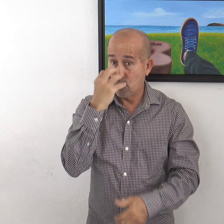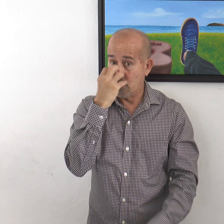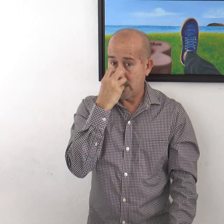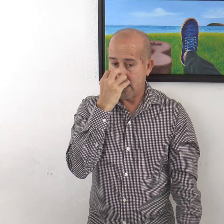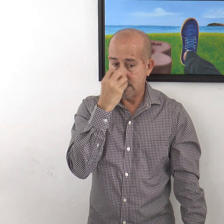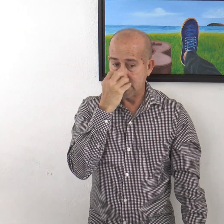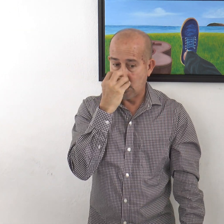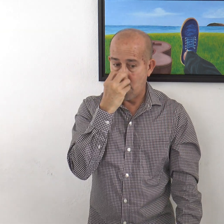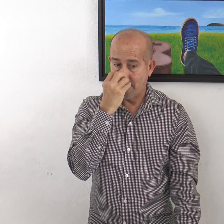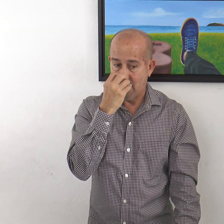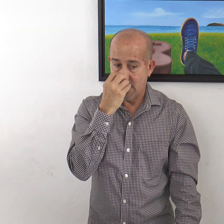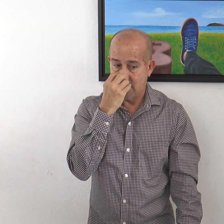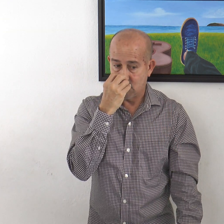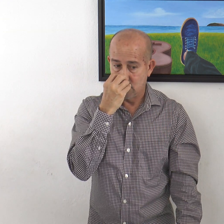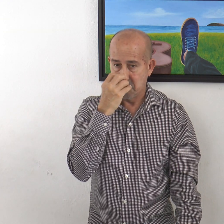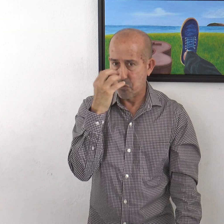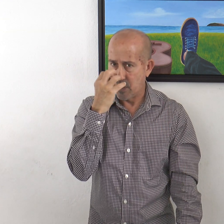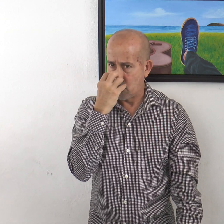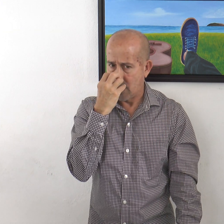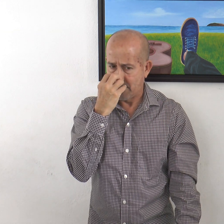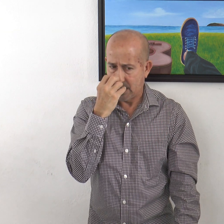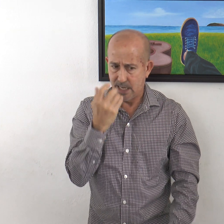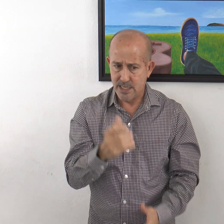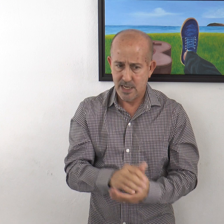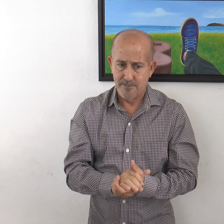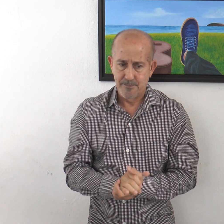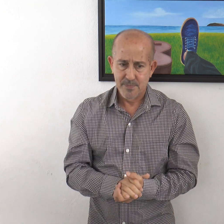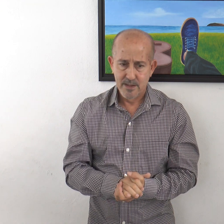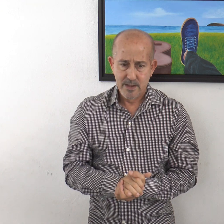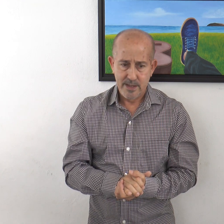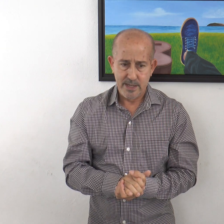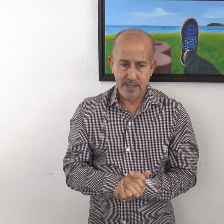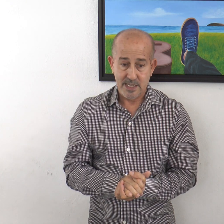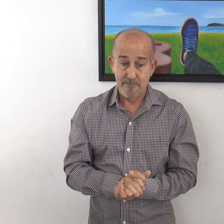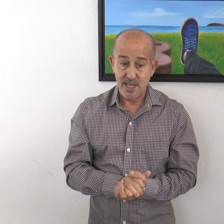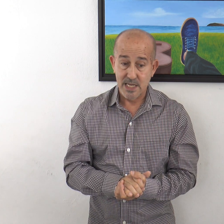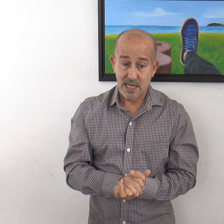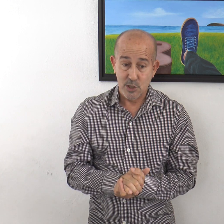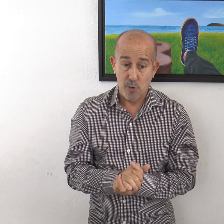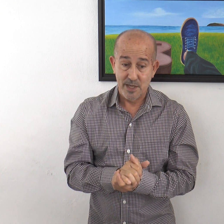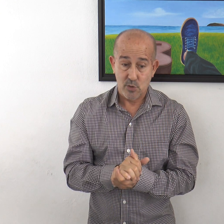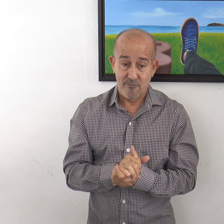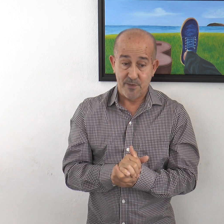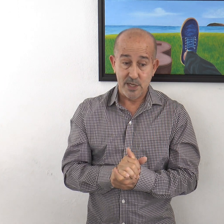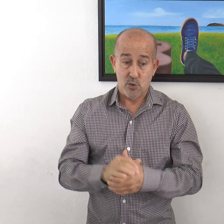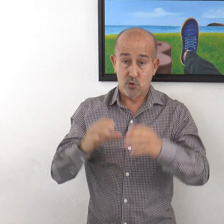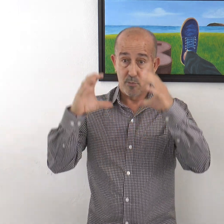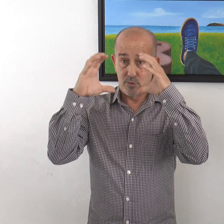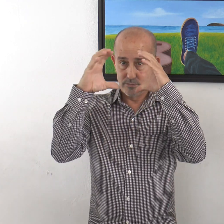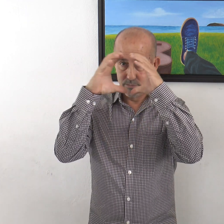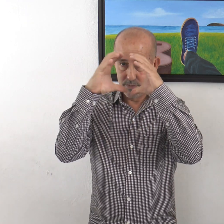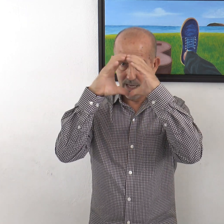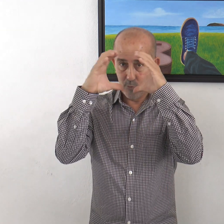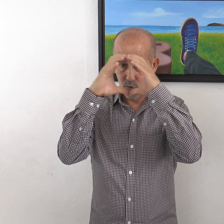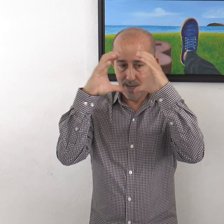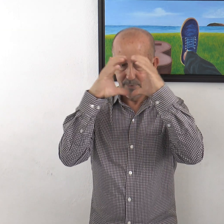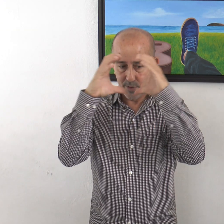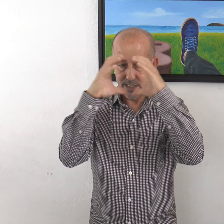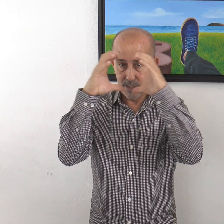como la nariz de un payaso o una bola pequeña. También grandes objetos esféricos como la bola, pero ahí tenemos